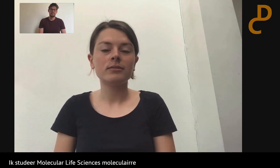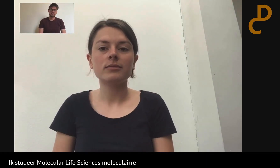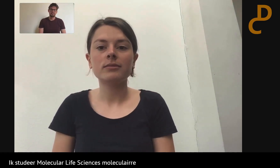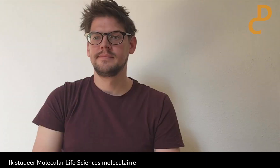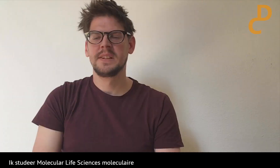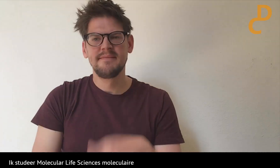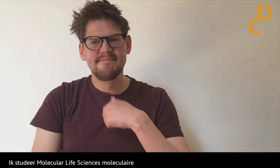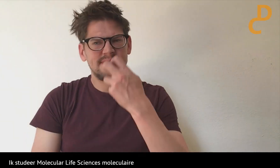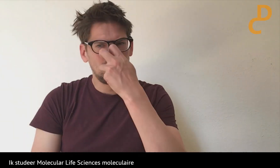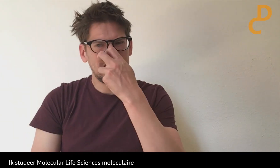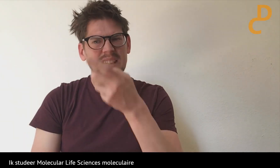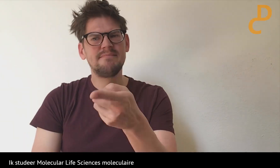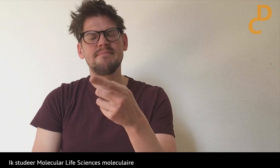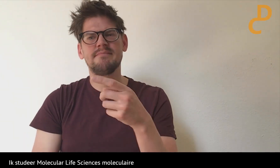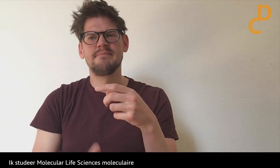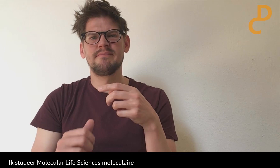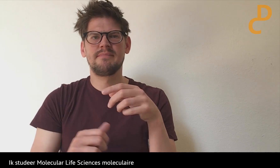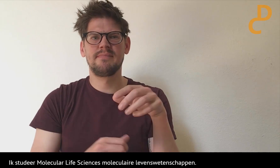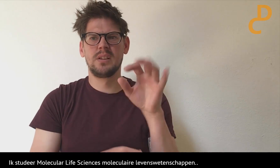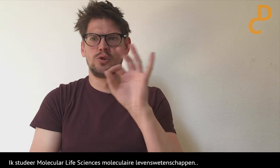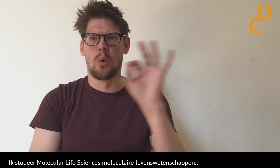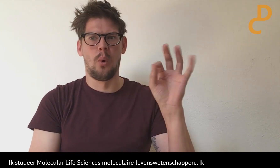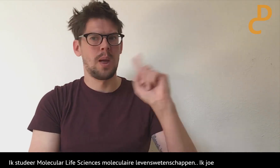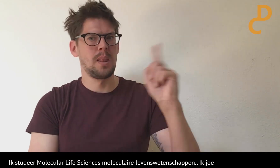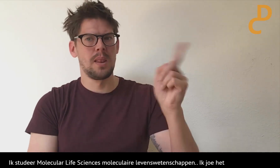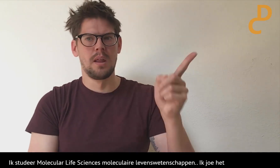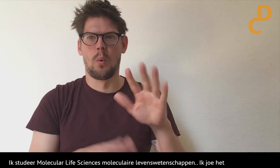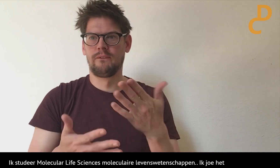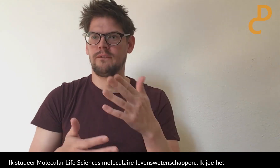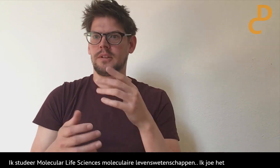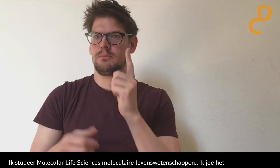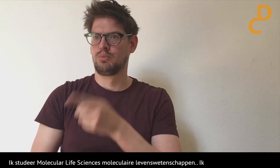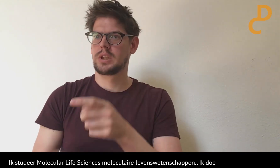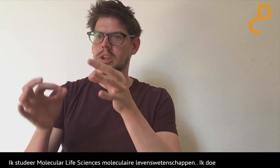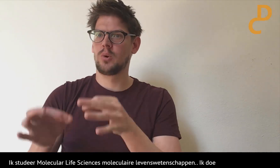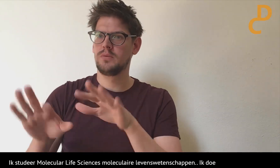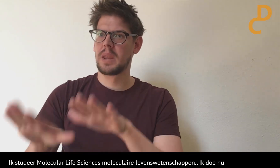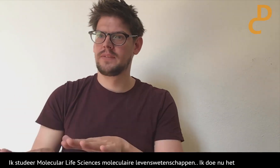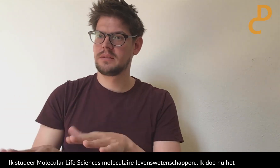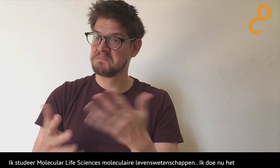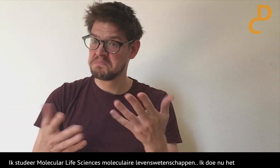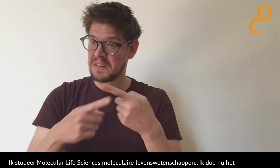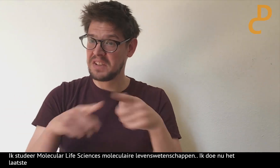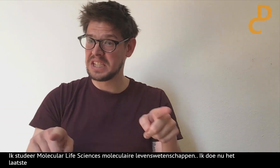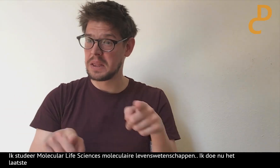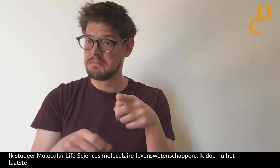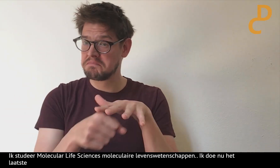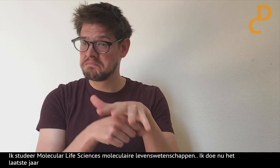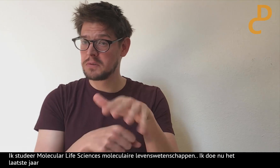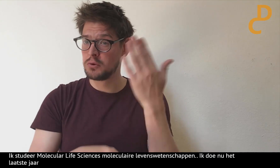bachelor. En ik ben even benieuwd. Ga jij nog naar school of moet jij thuis blijven? Merk